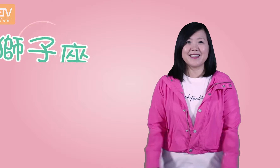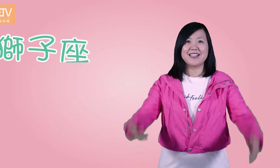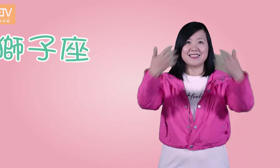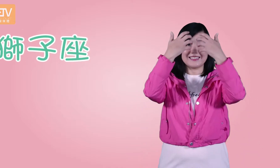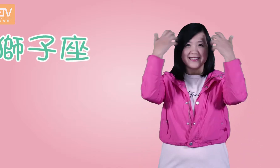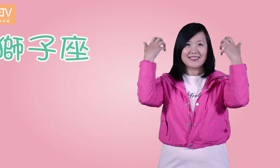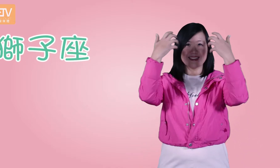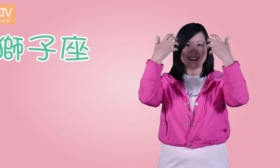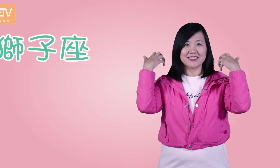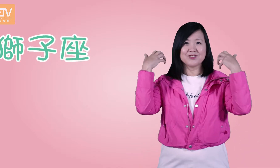獅子座，